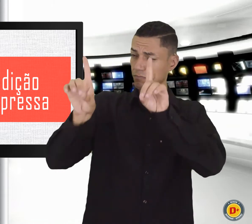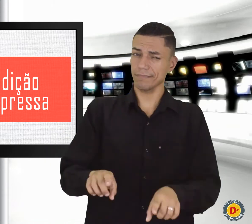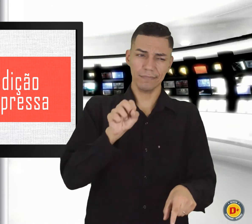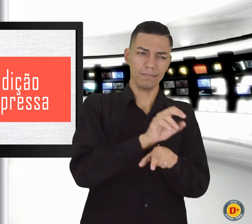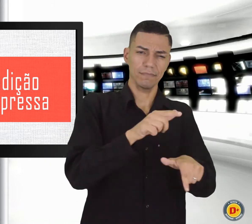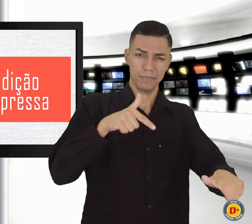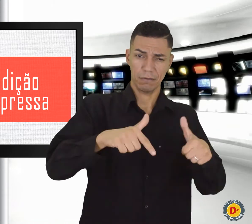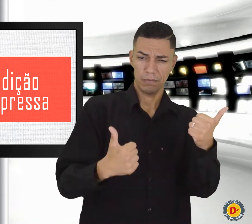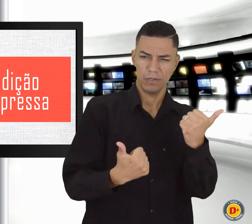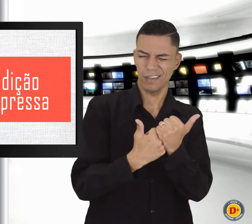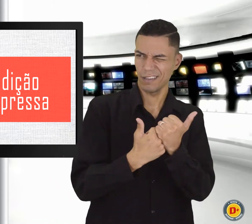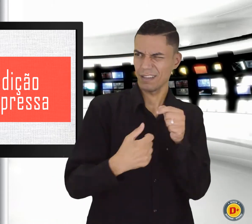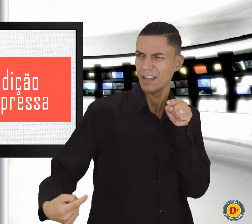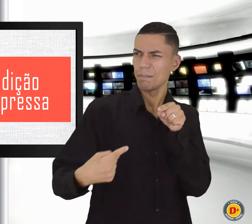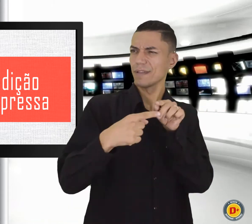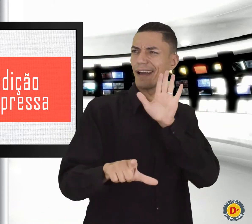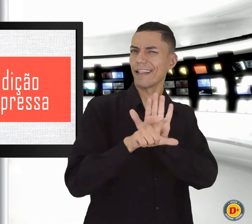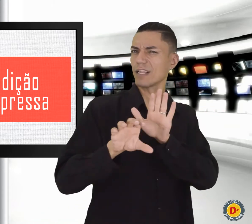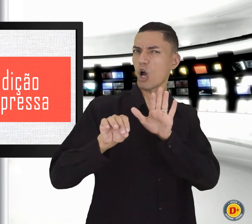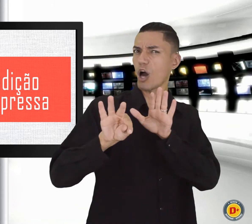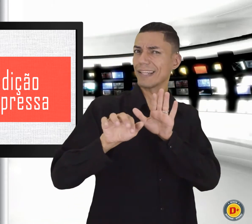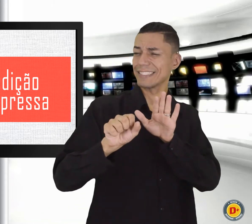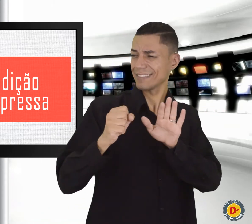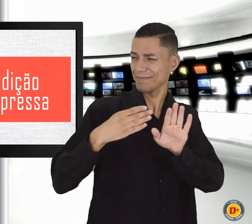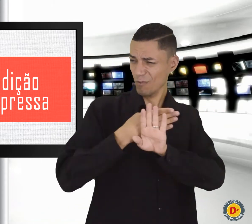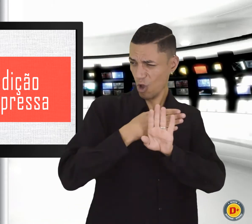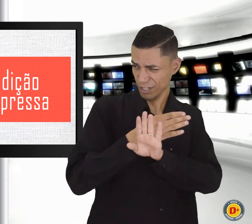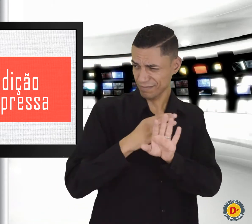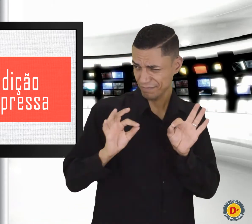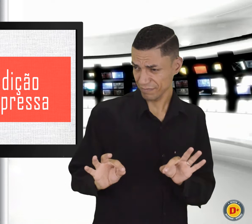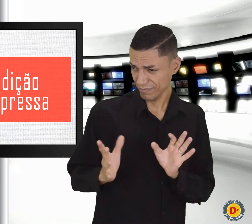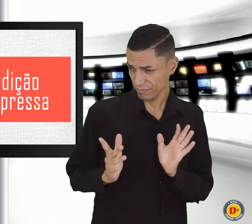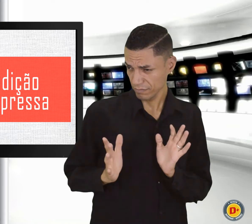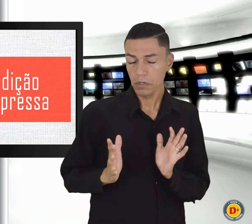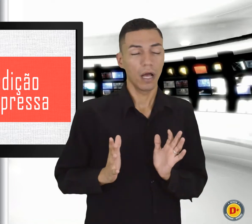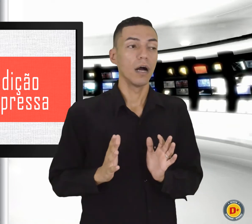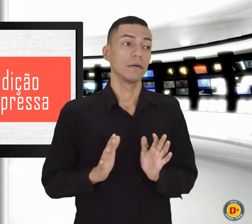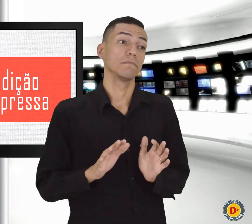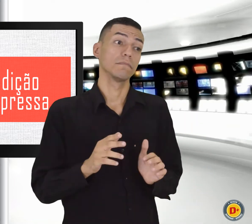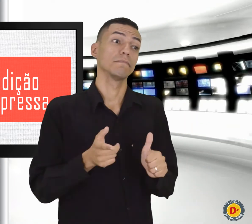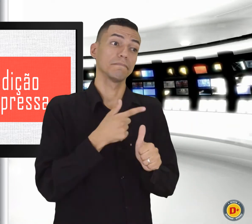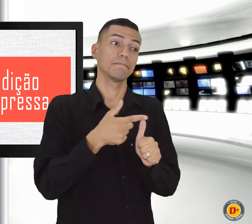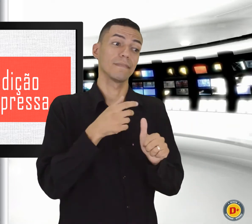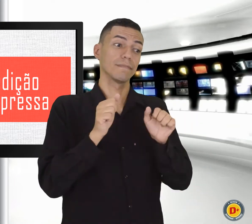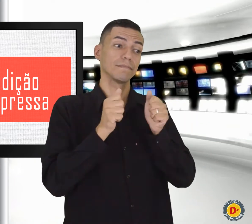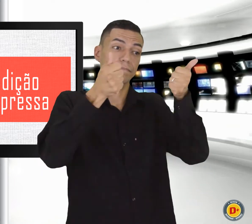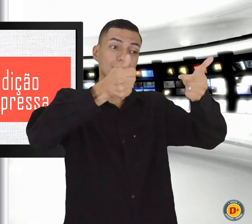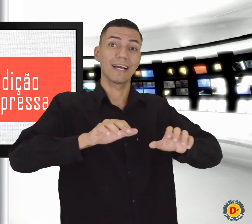Primeiro, esclareçamos que o emprego apoiado pode ser praticado em empresas particulares e também